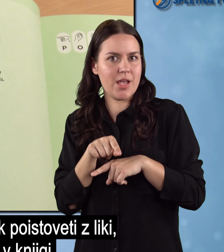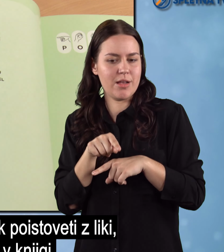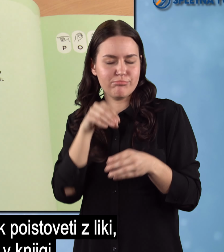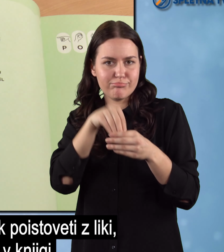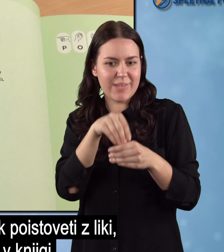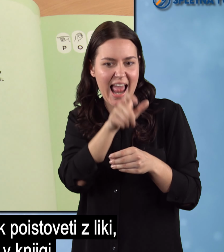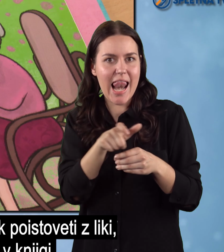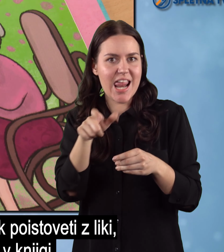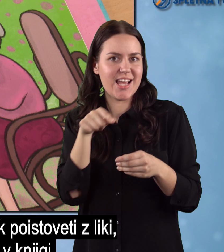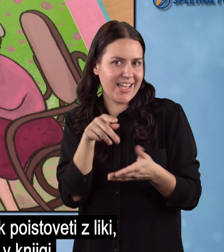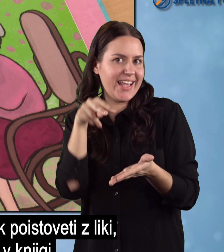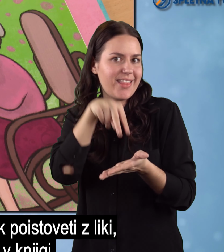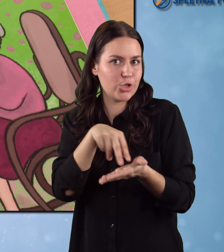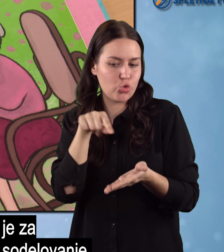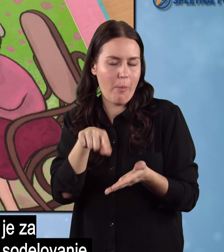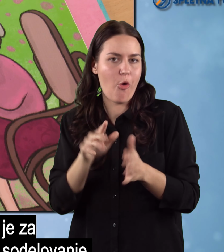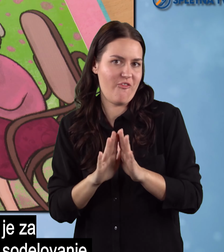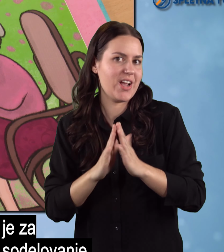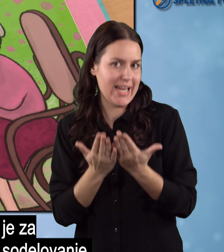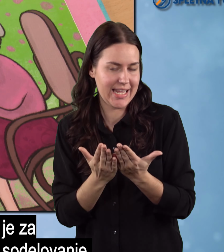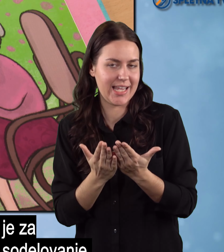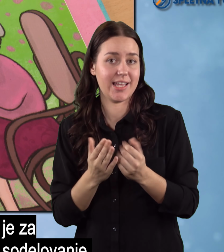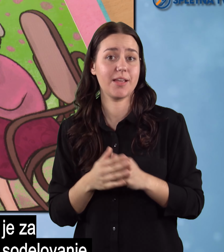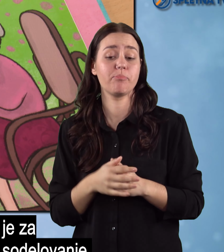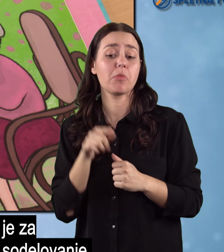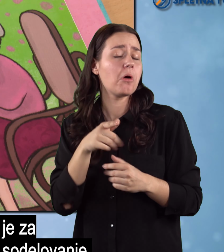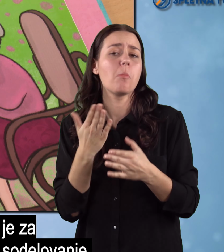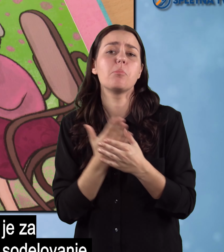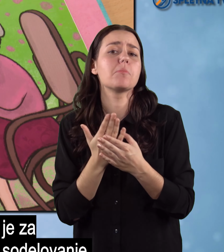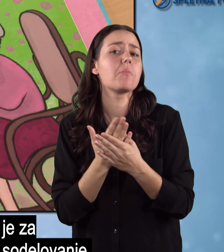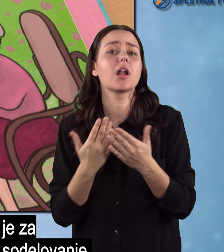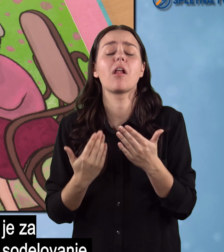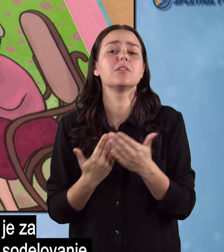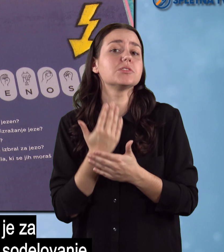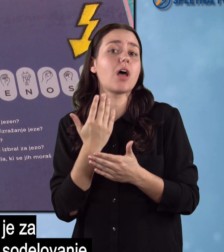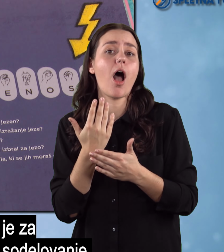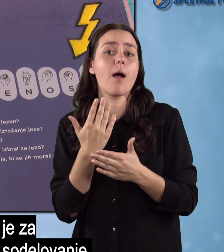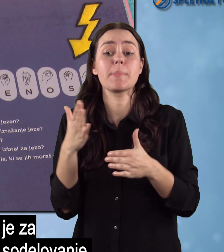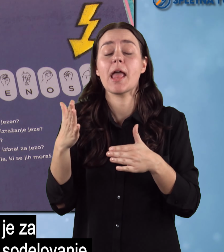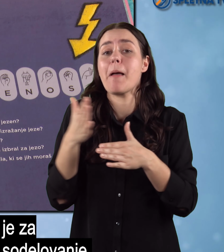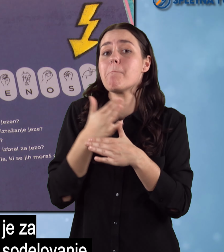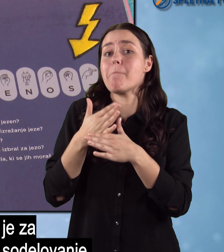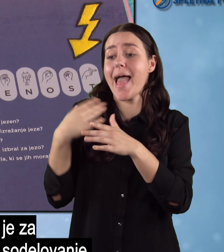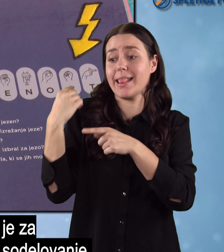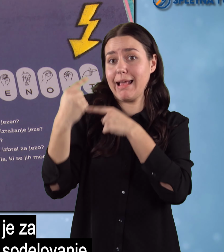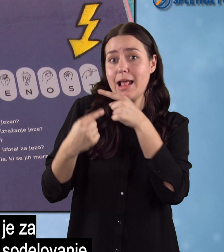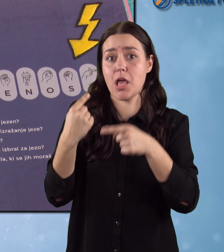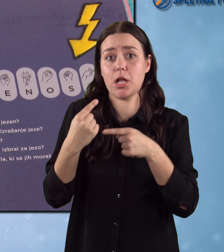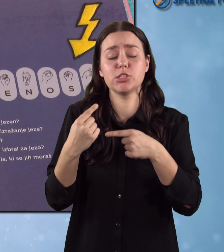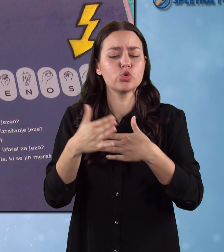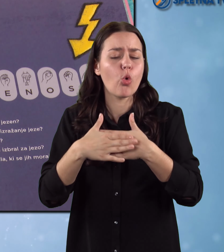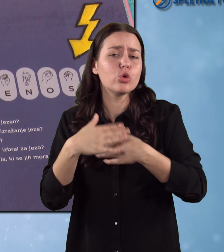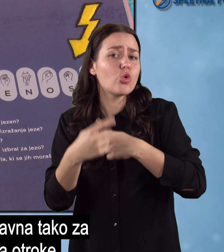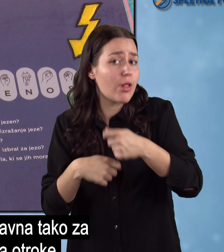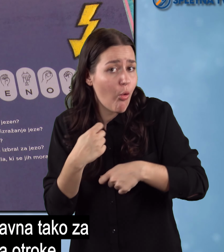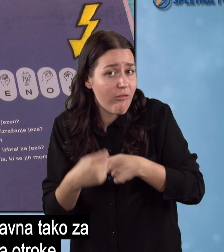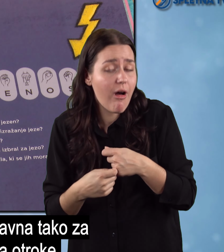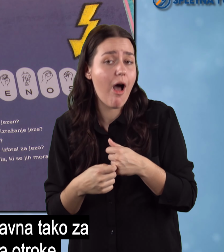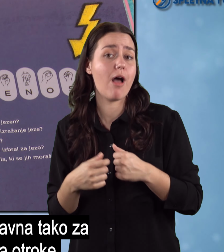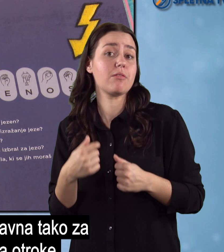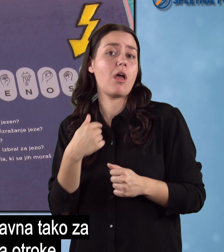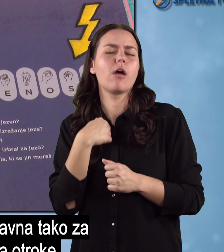ki nastopajo v knjigi. Primerna je za medgeneracijsko sodelovanje, mislim,